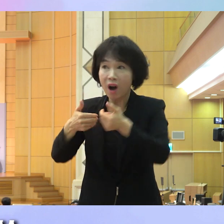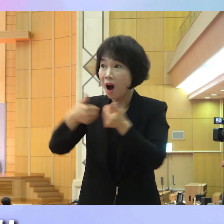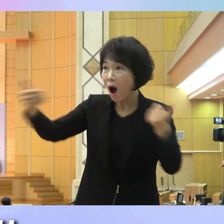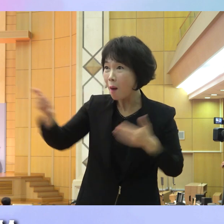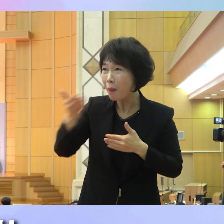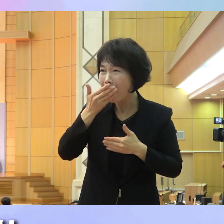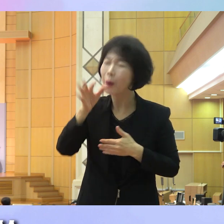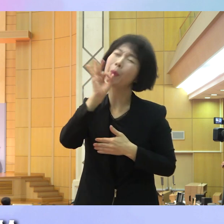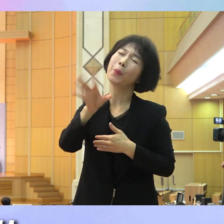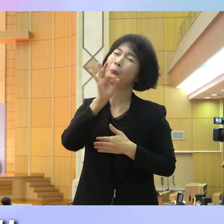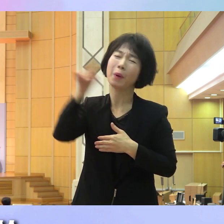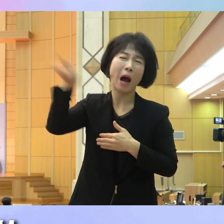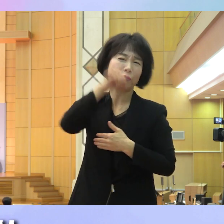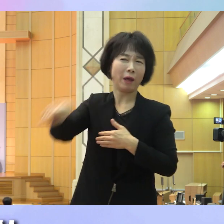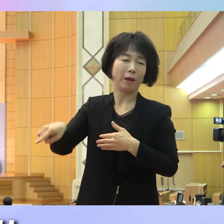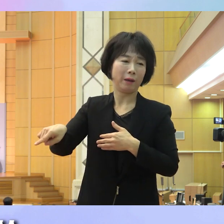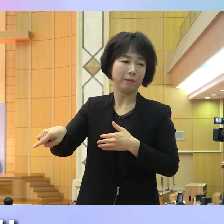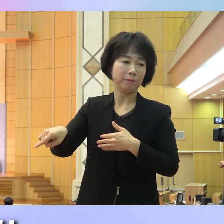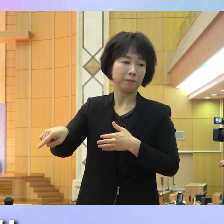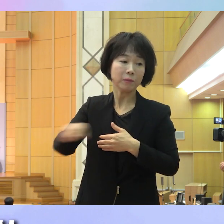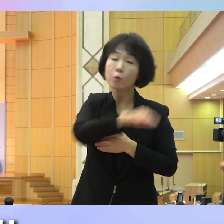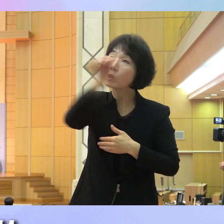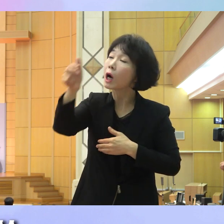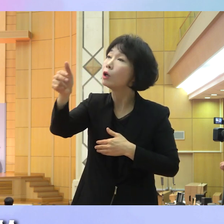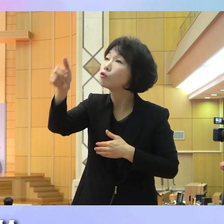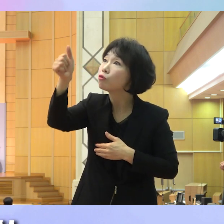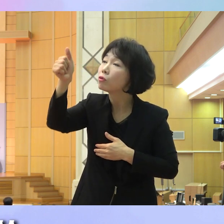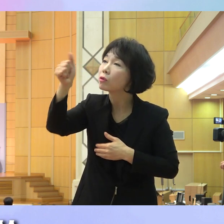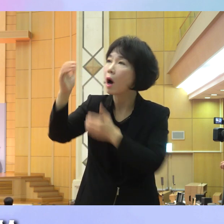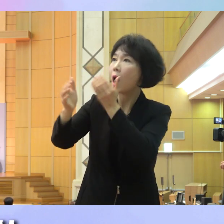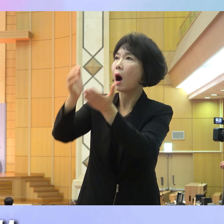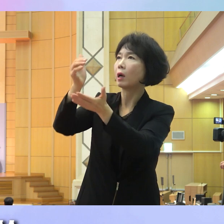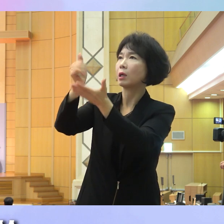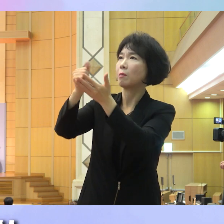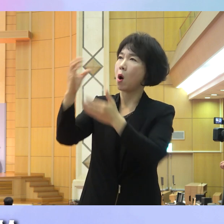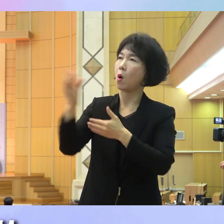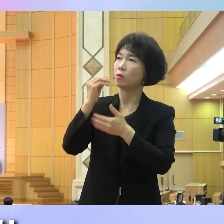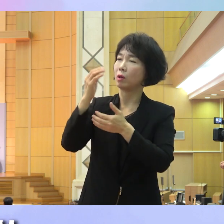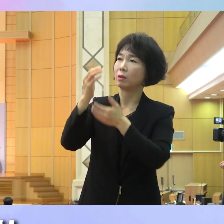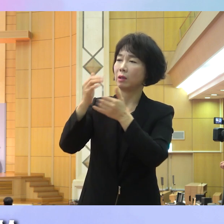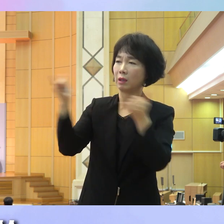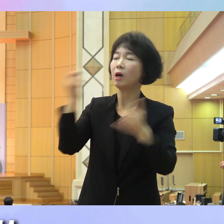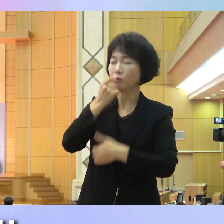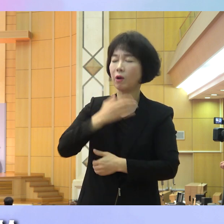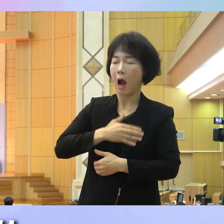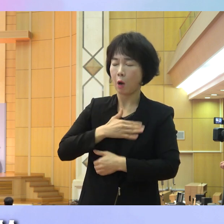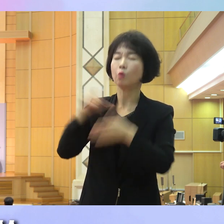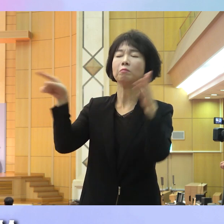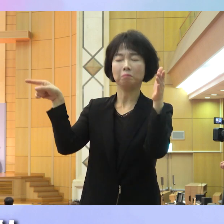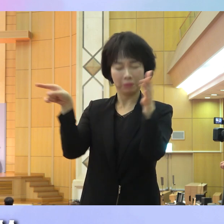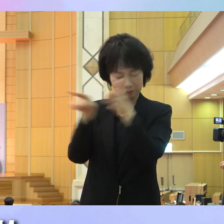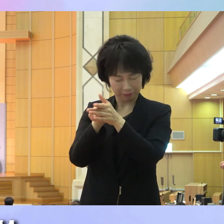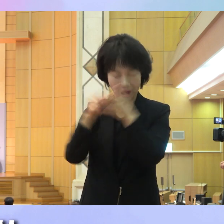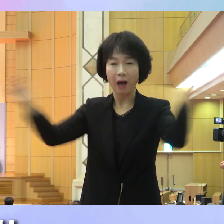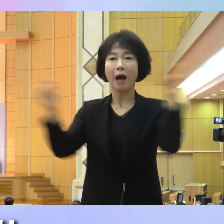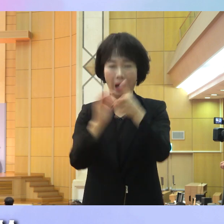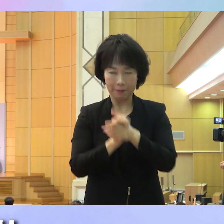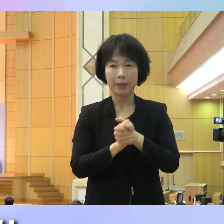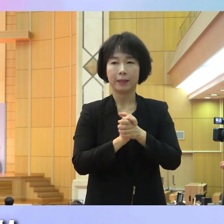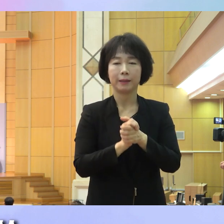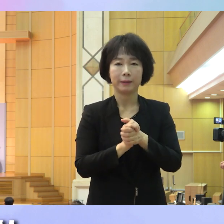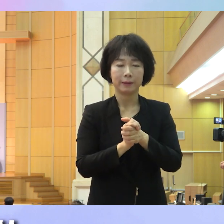네게로 가오리이까? 우리가 주는 하나님의 거룩하신 자신 줄 믿고 알았삼나이다.